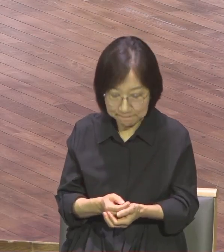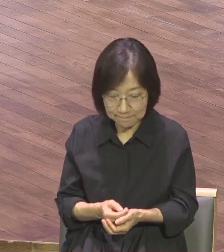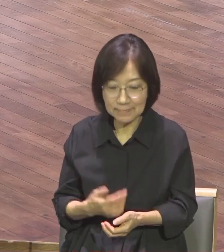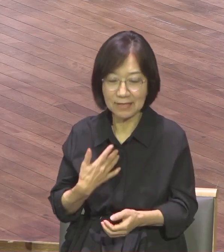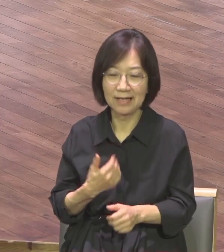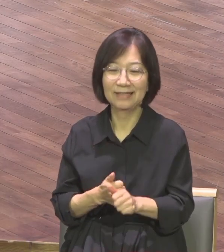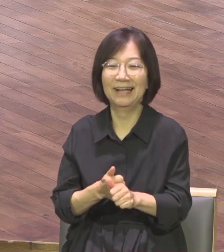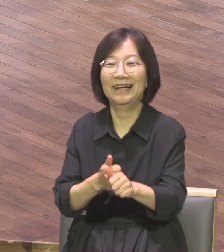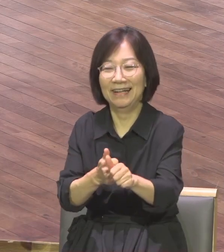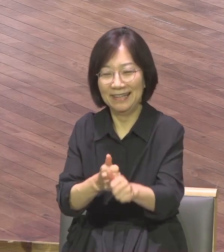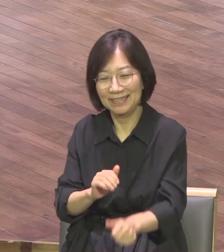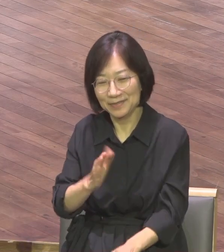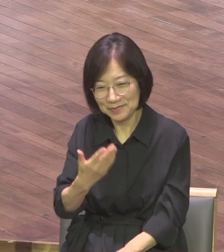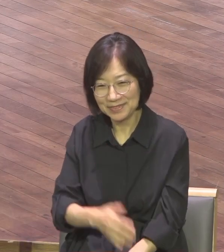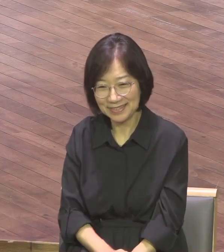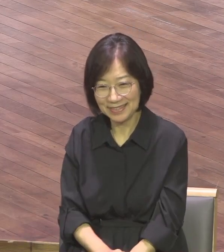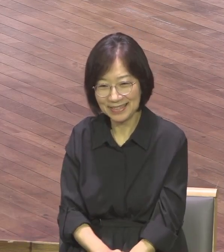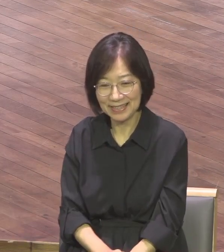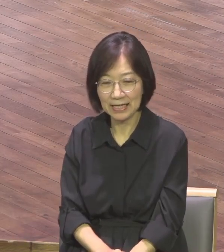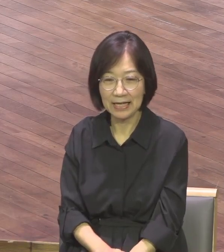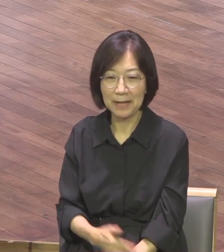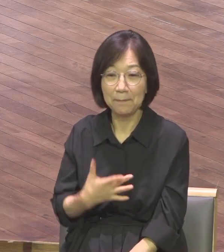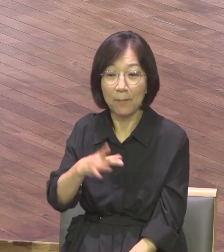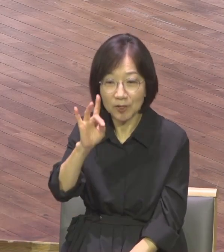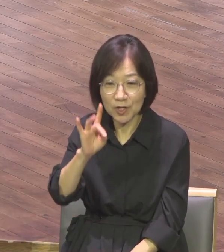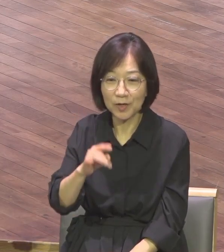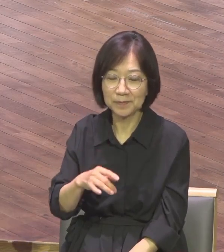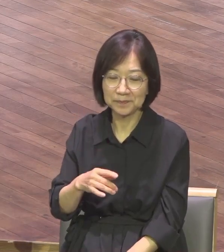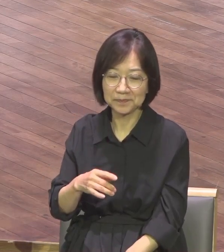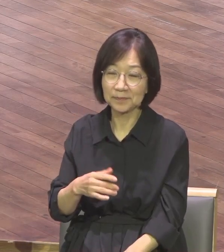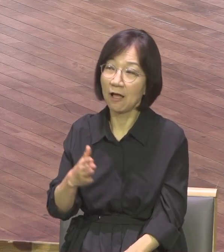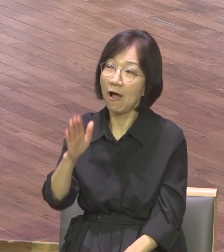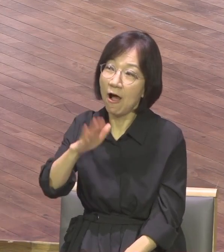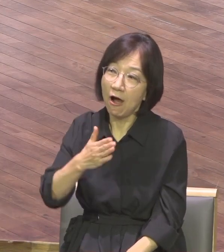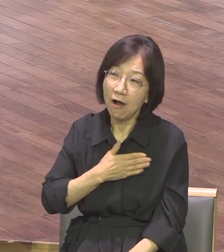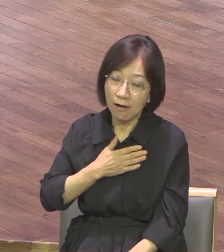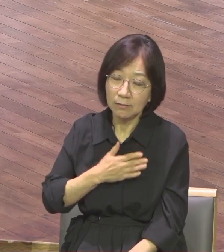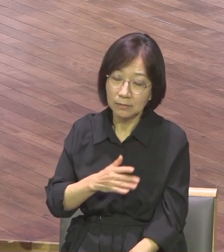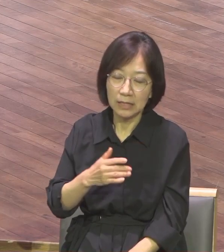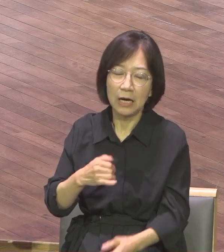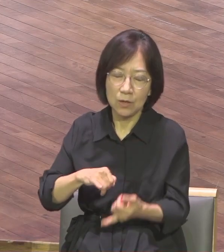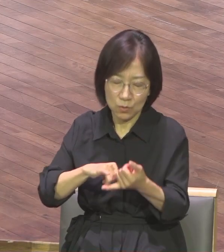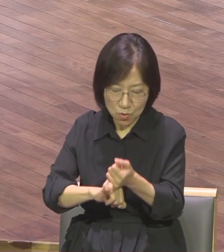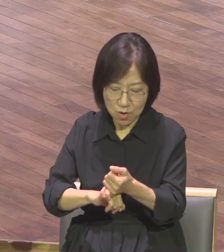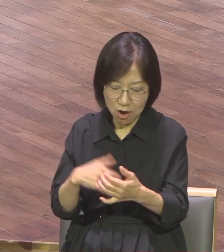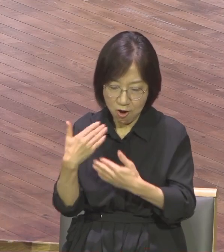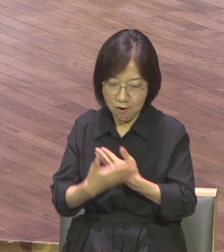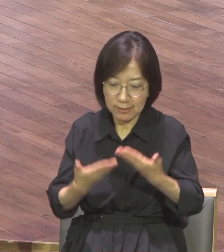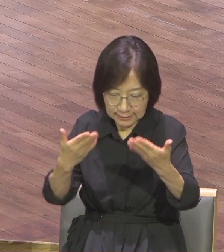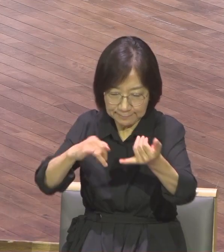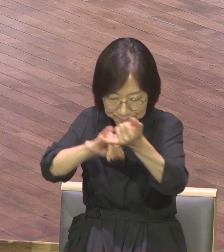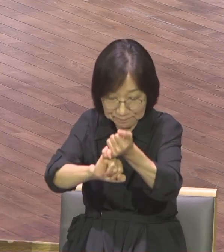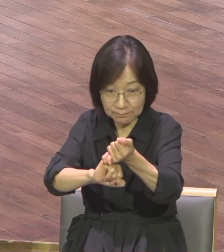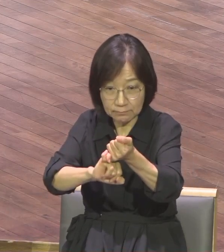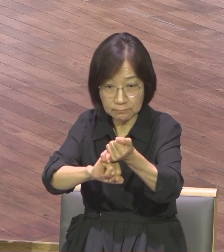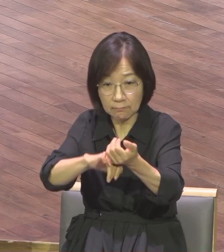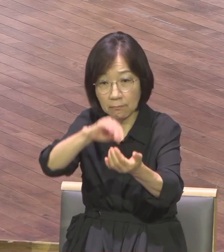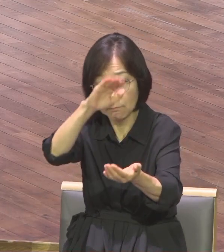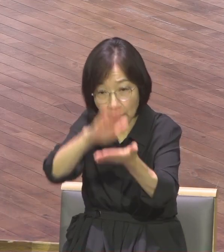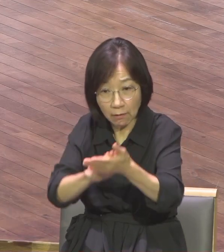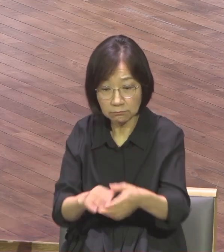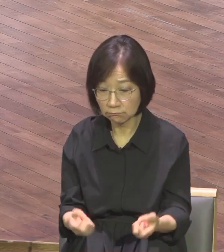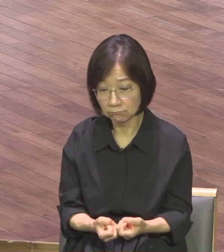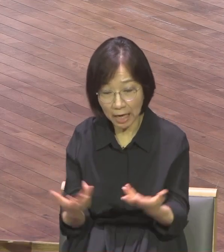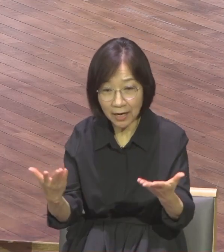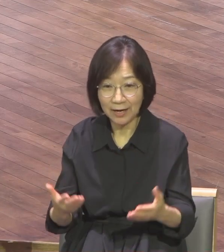전도도 헌신도 하겠습니다. 앞으로 따라갑니다. 따라가. 말했으면 책임져야 될 거 아니에요. 왜? 내가